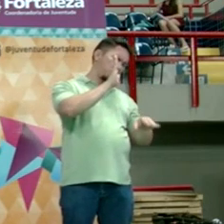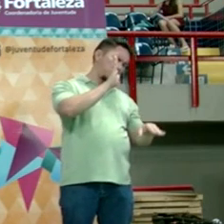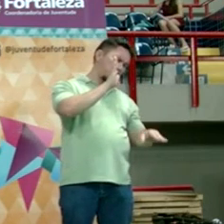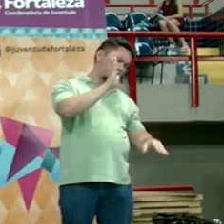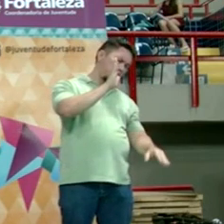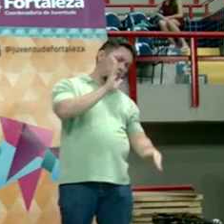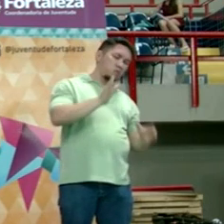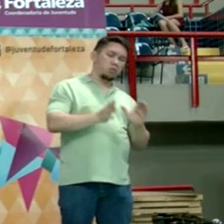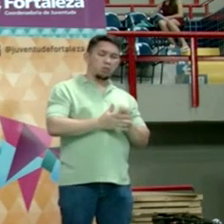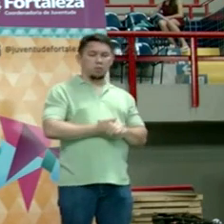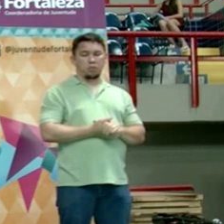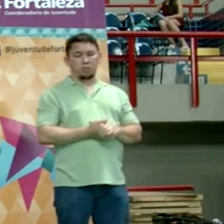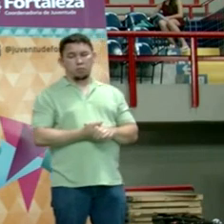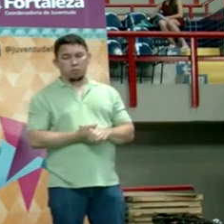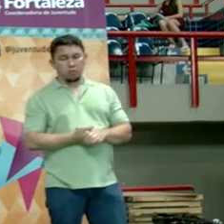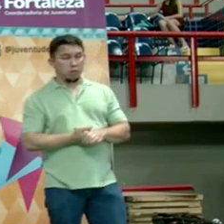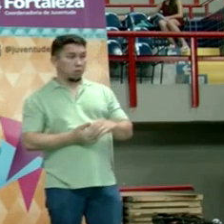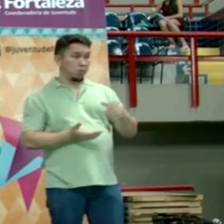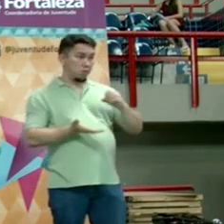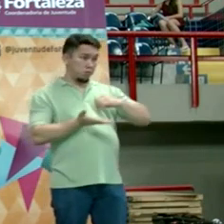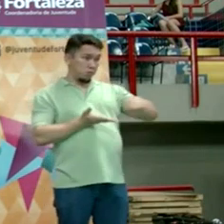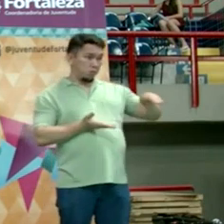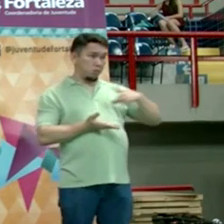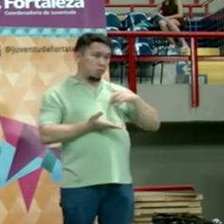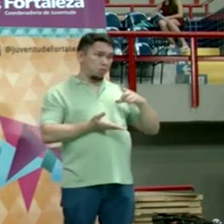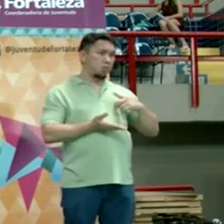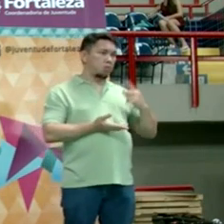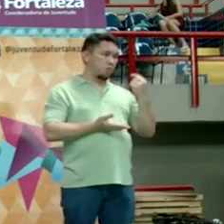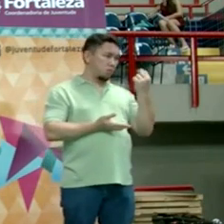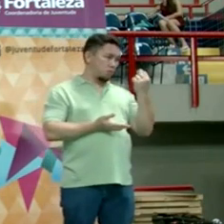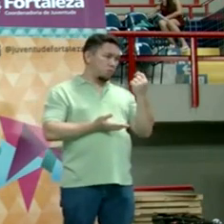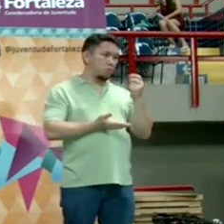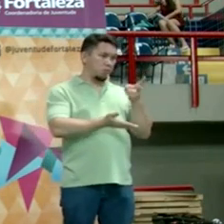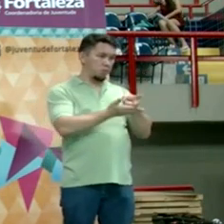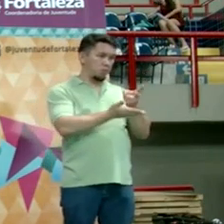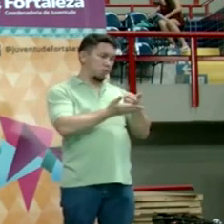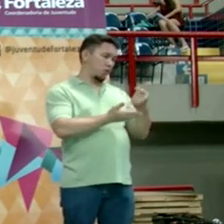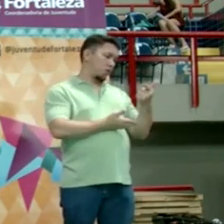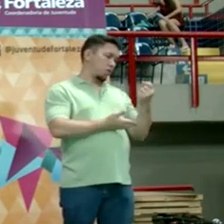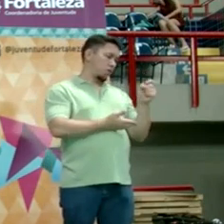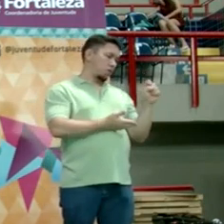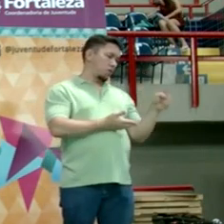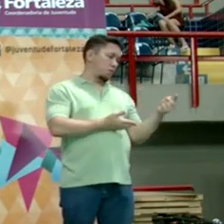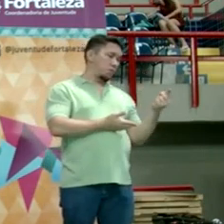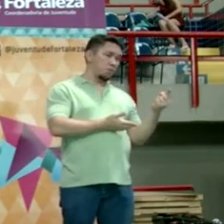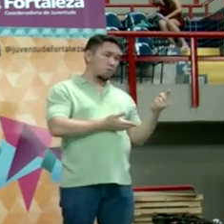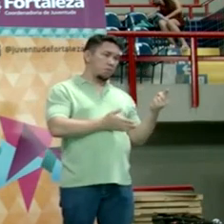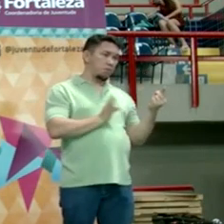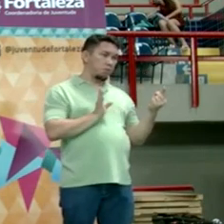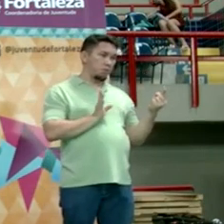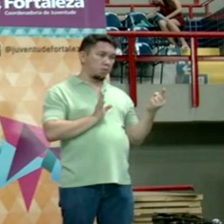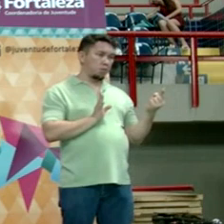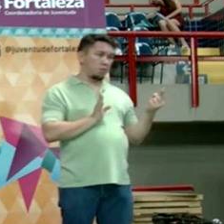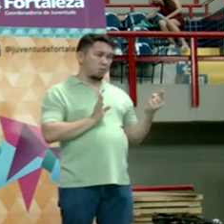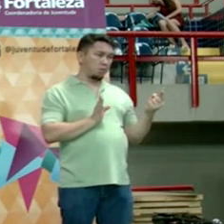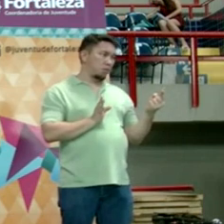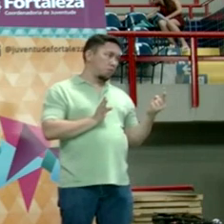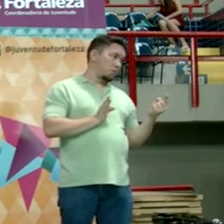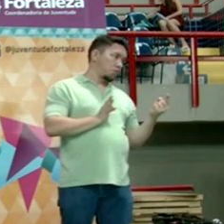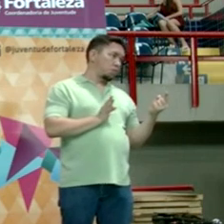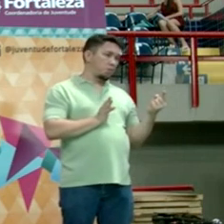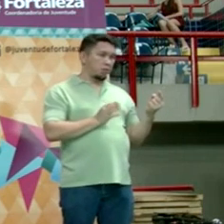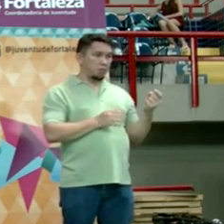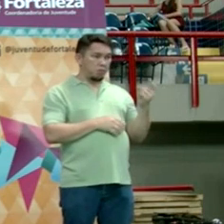né? Nem que ele vai imprimir só ele vai ter que ter aquele custo de 20 mil. Moral da história, não compensa se a pessoa